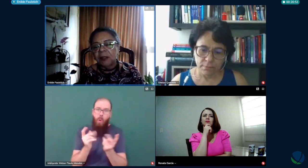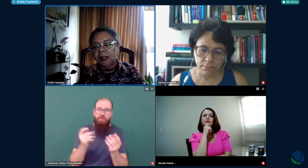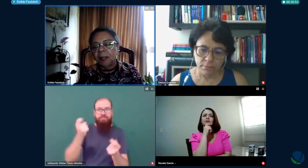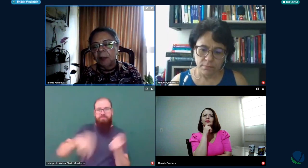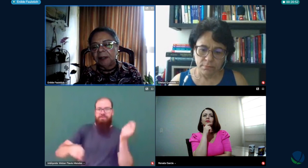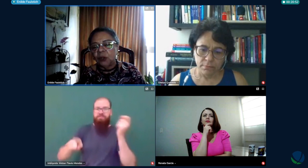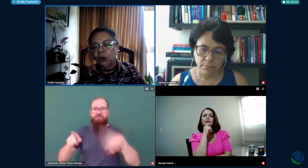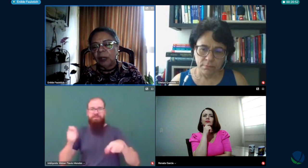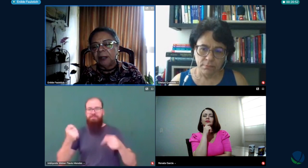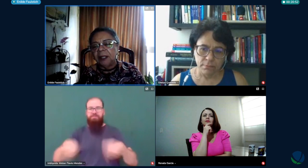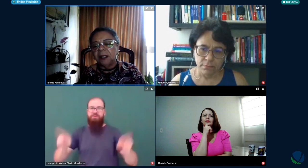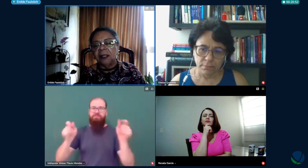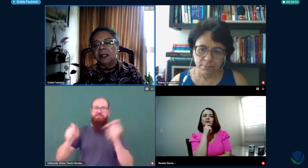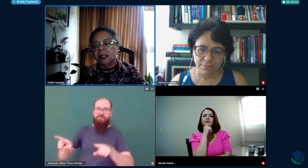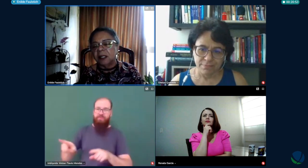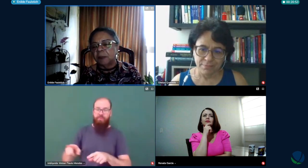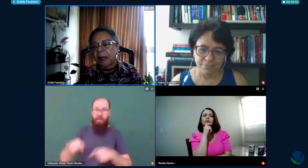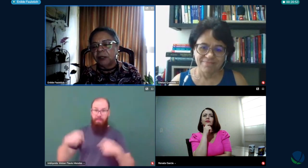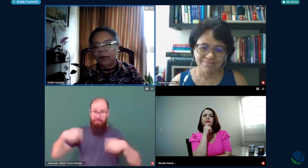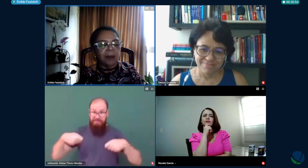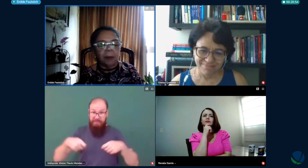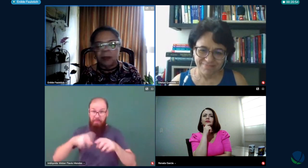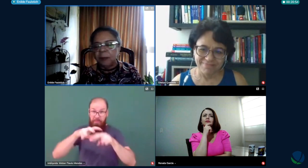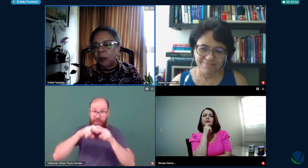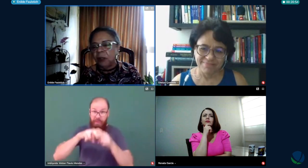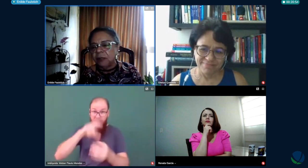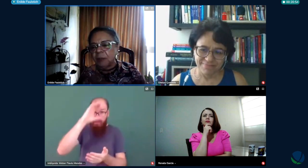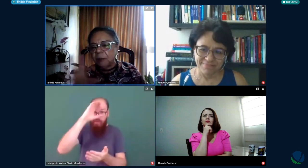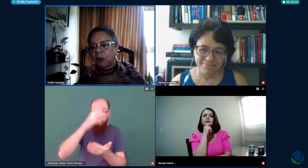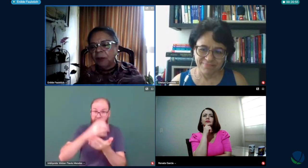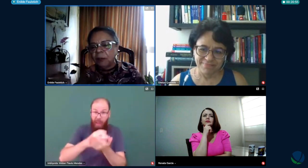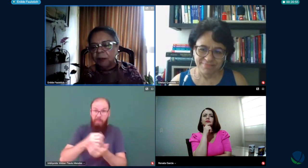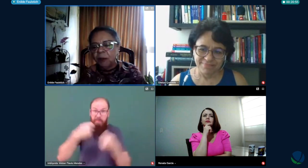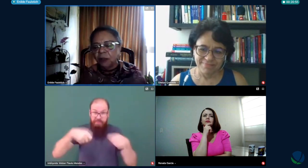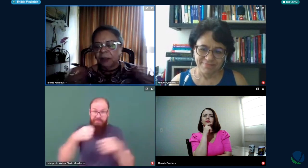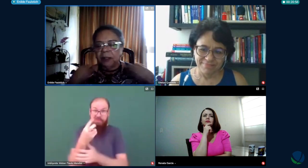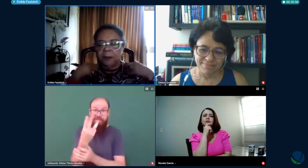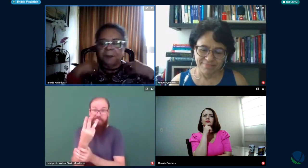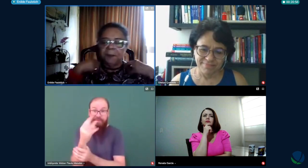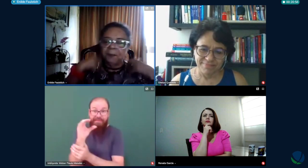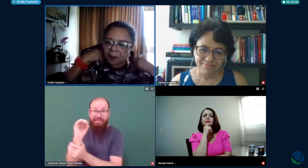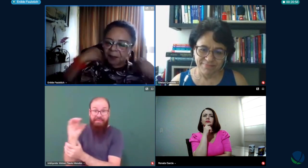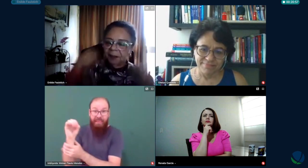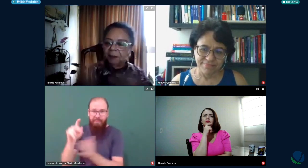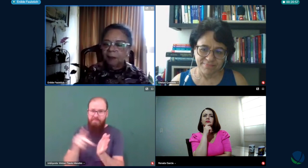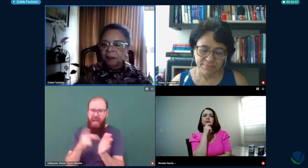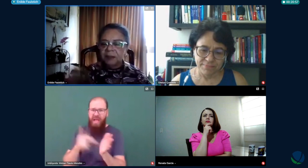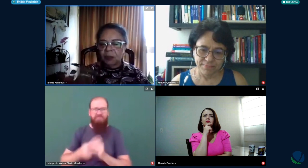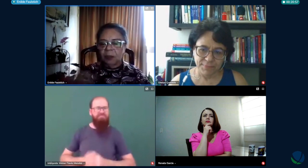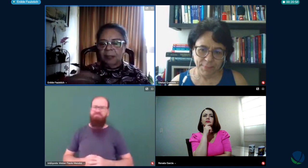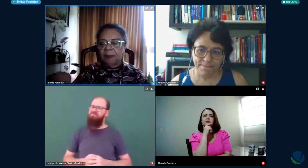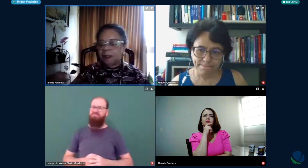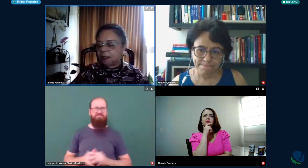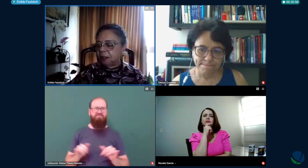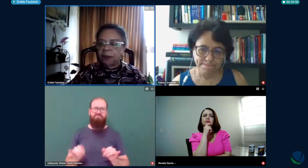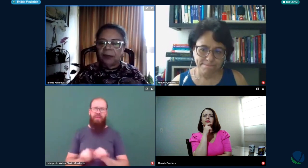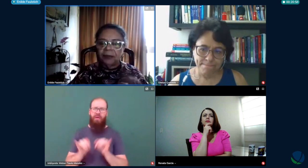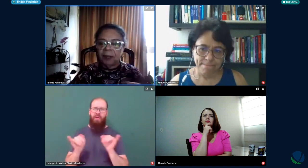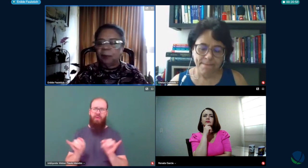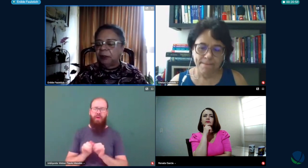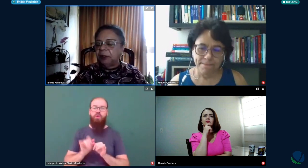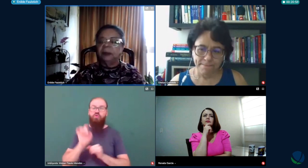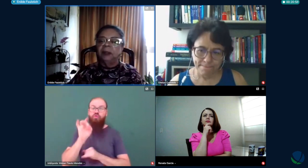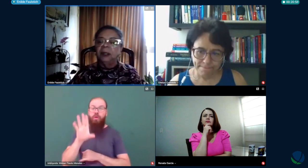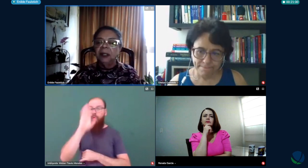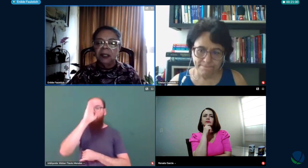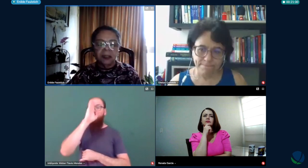eles pensam que tem uma tese de doutorado tem que ter 300 páginas, vamos diminuir isso aqui. Vamos dizer só o que é preciso e vai